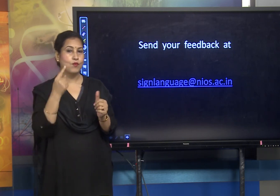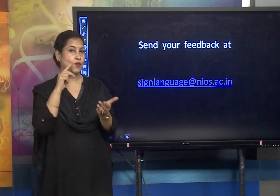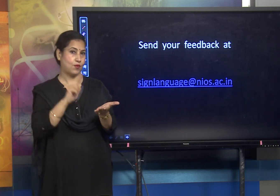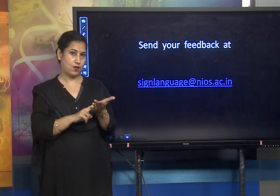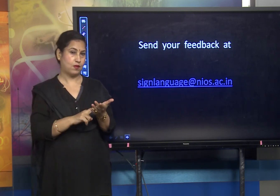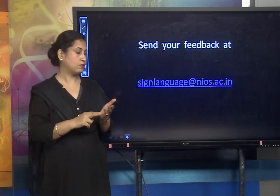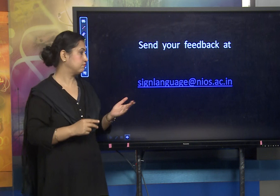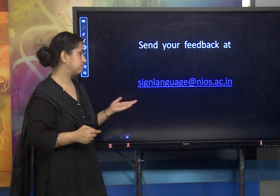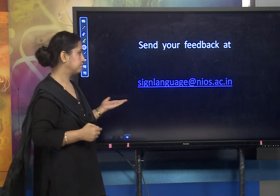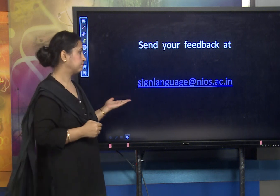signlanguage@nios.ac.in।